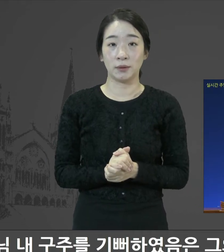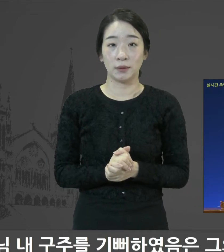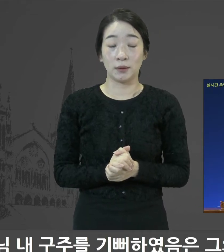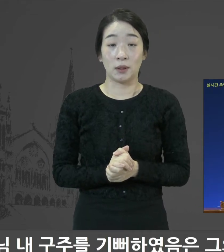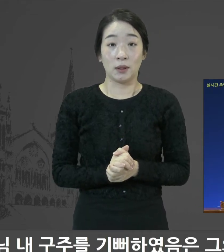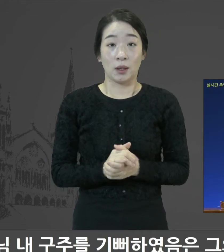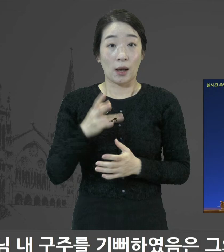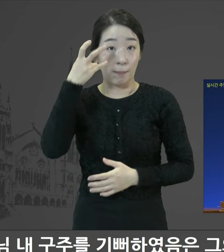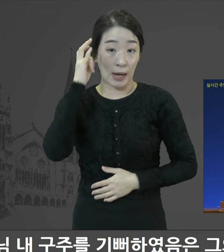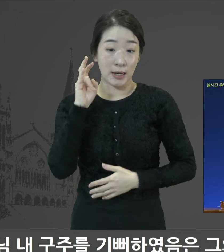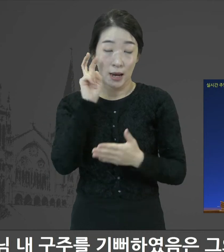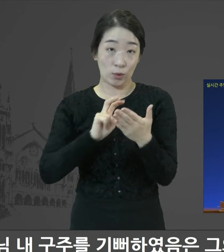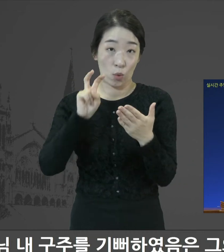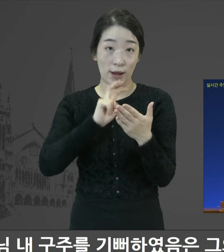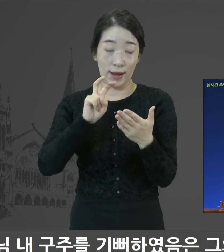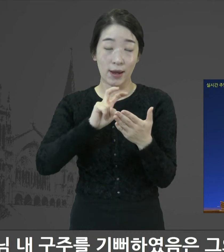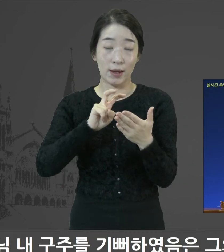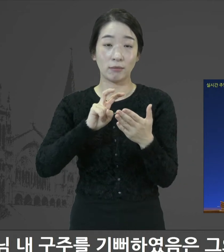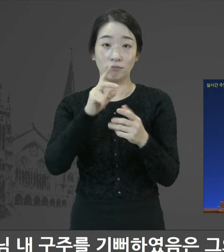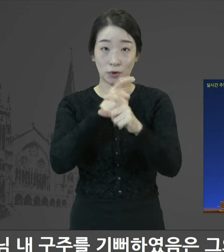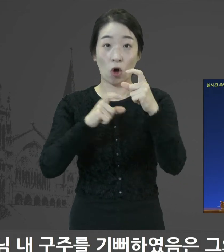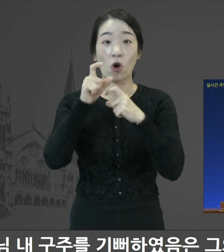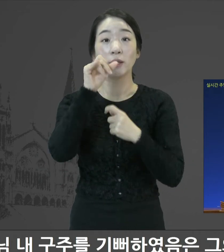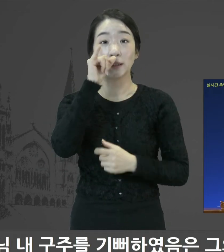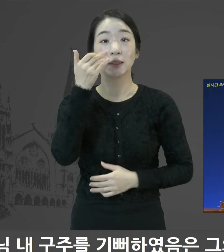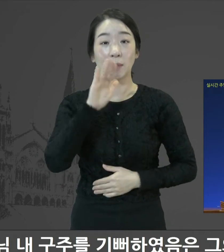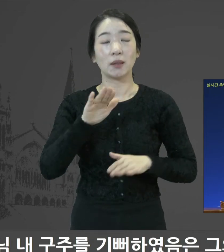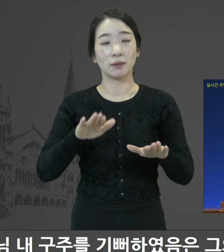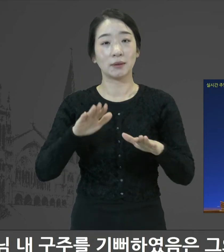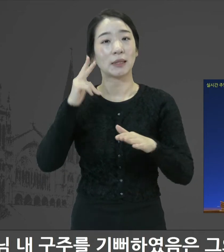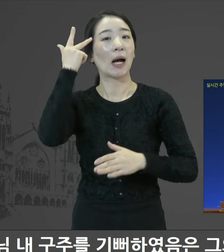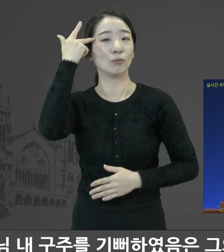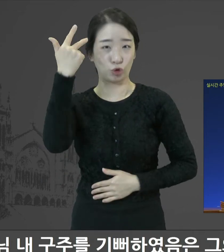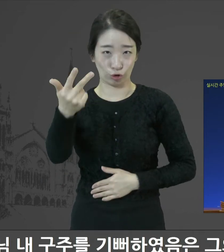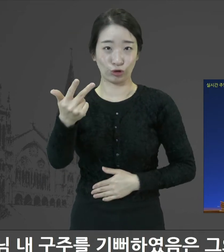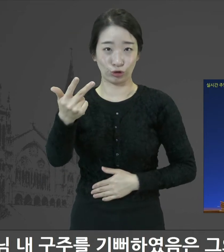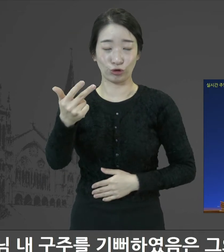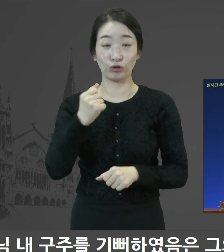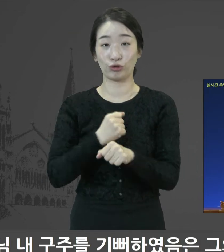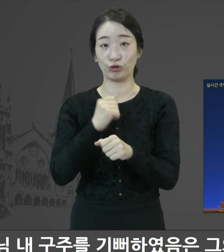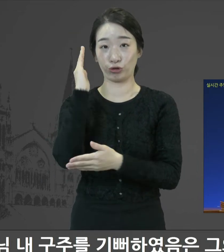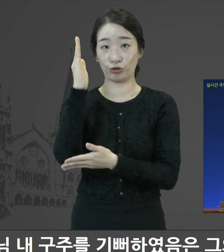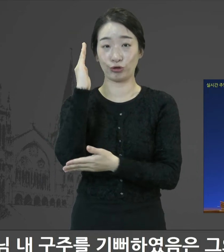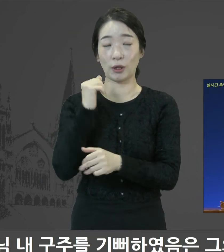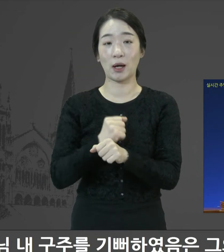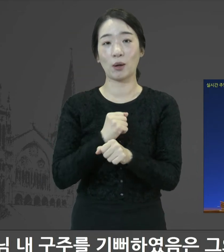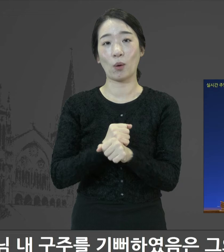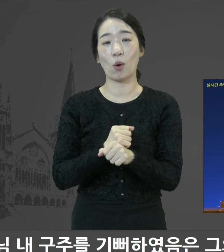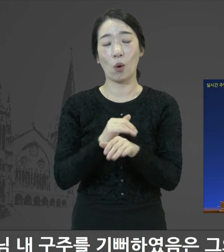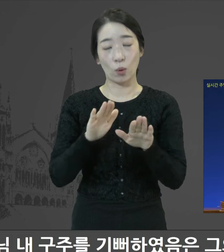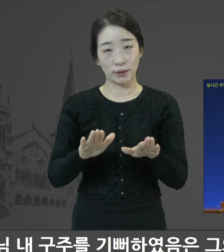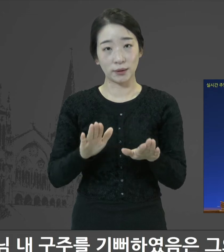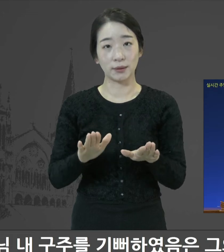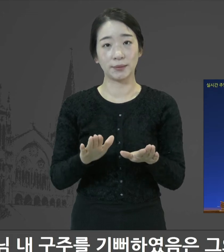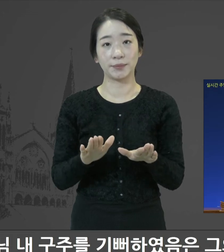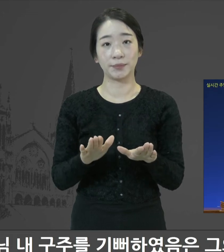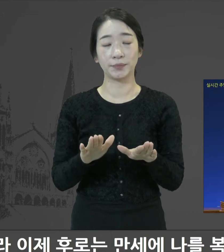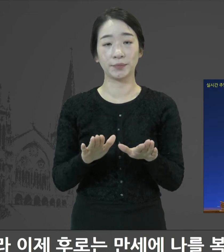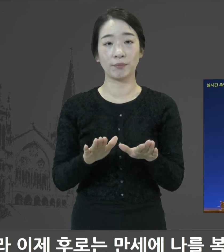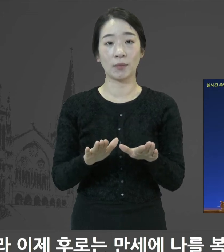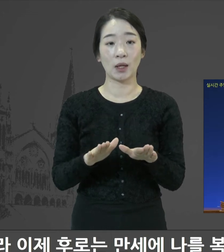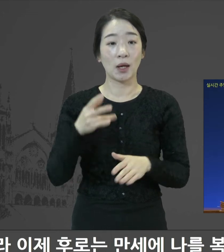나와요. 아마 다음 주에 나머지 부분을 볼 수 있기를 소망합니다. 이 찬양 정말 대단한 찬양이라고